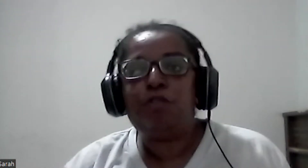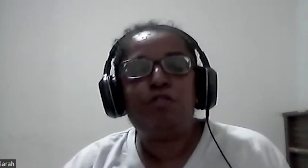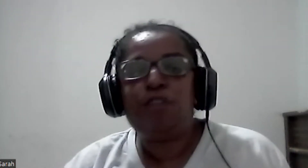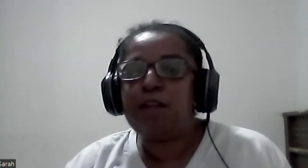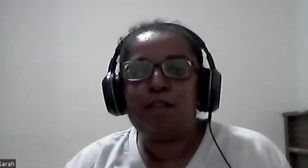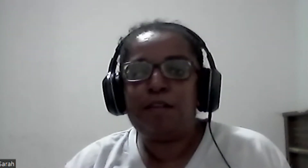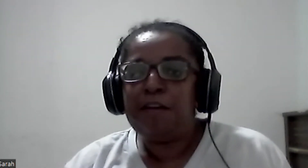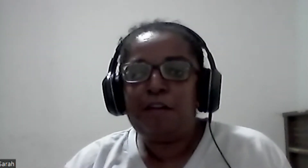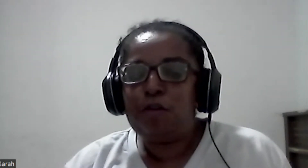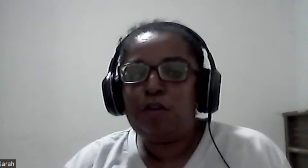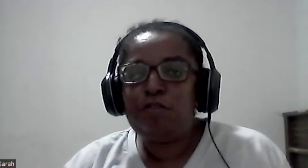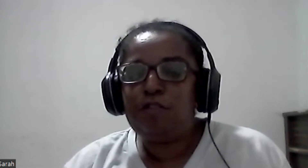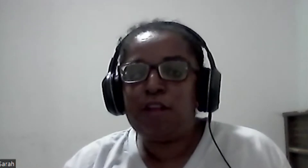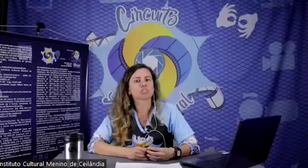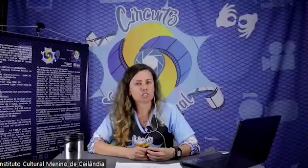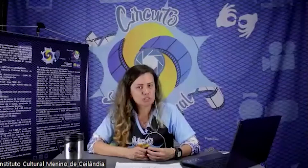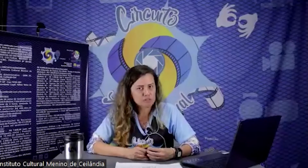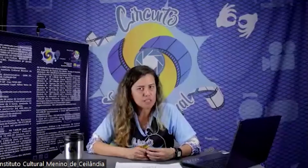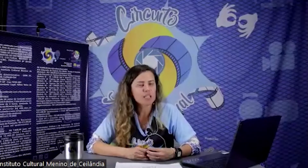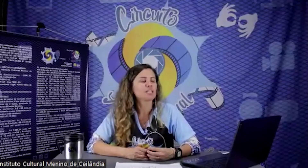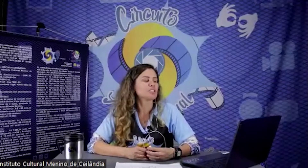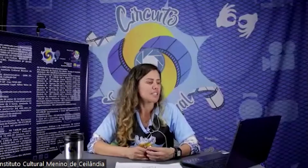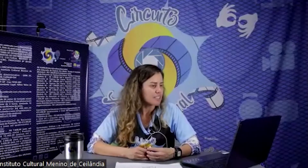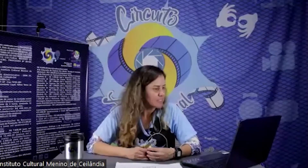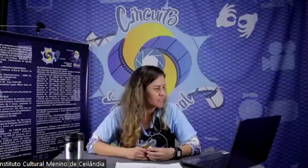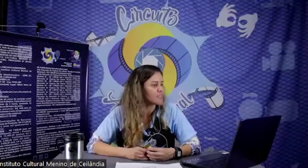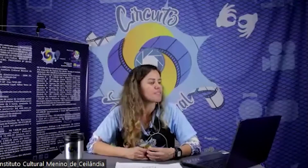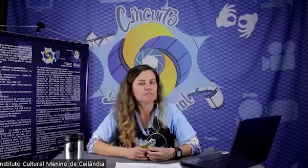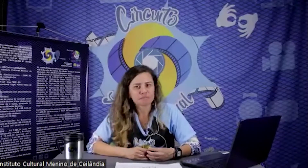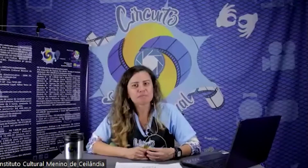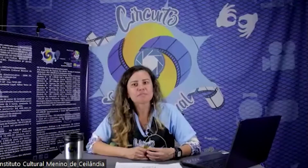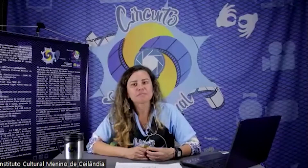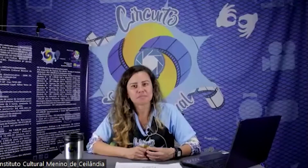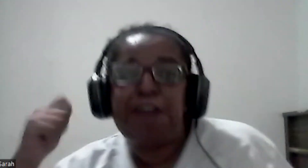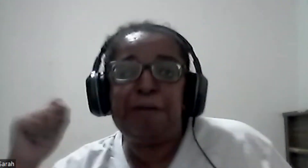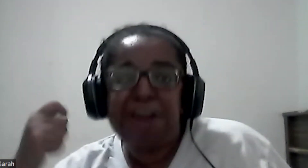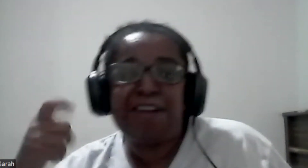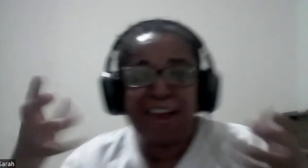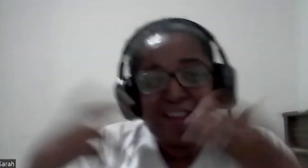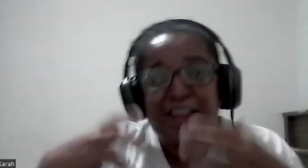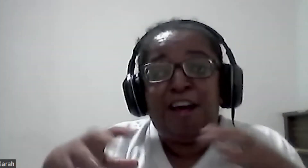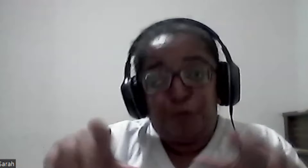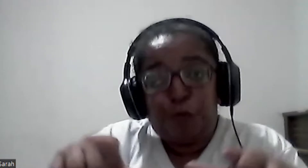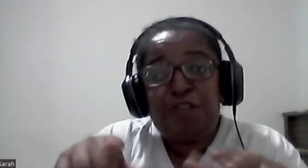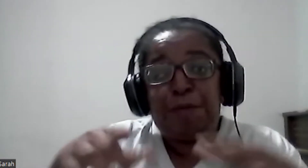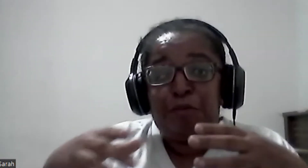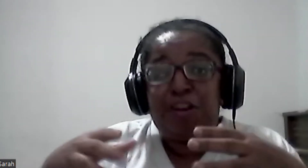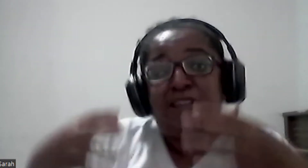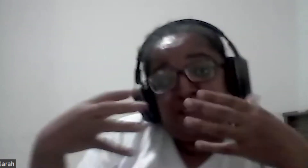os dias. Todos os Verdade, dias. Às verdade. vezes puxar a orelha do surdo, porque também tem. Como você mesmo disse, não